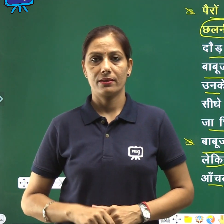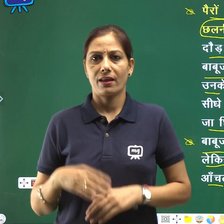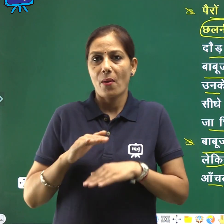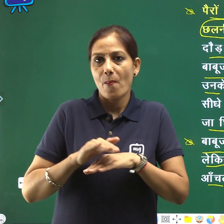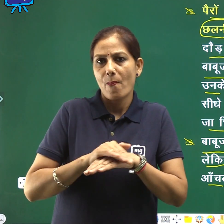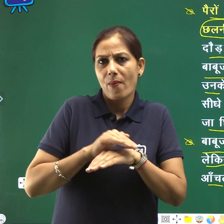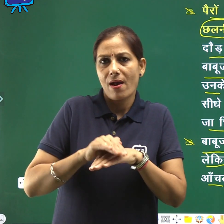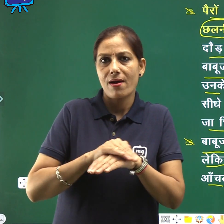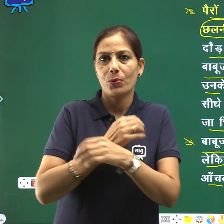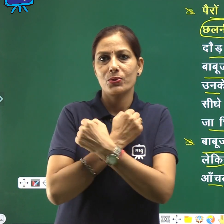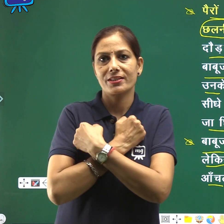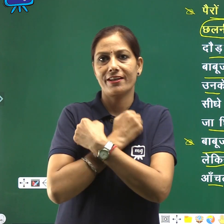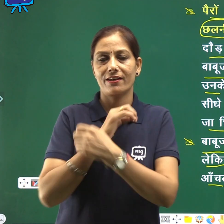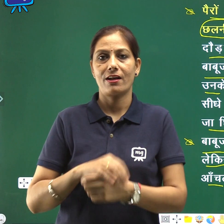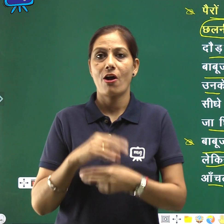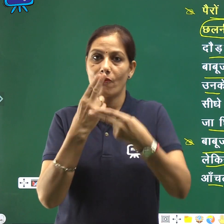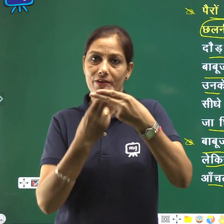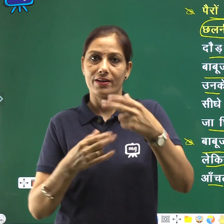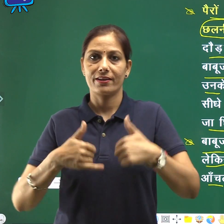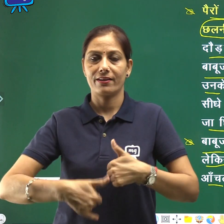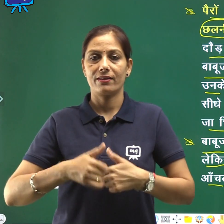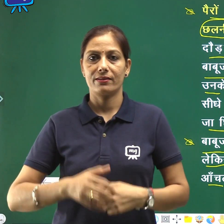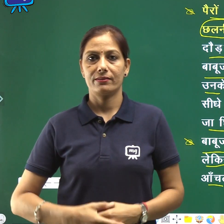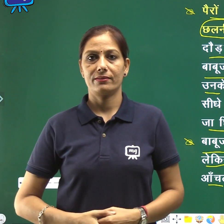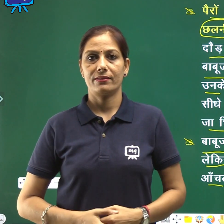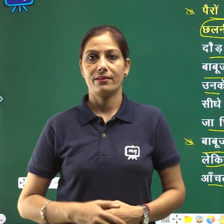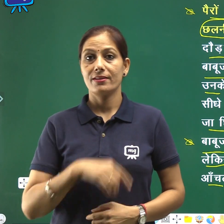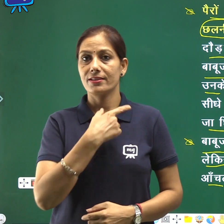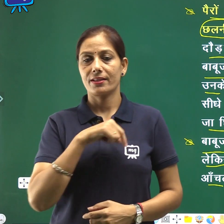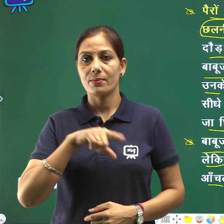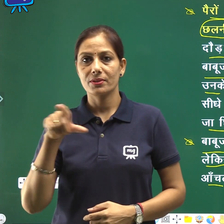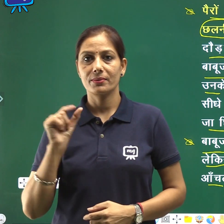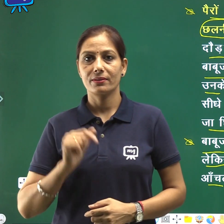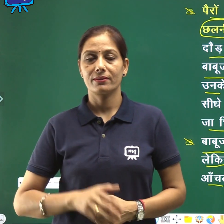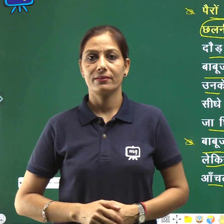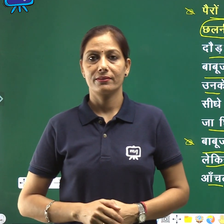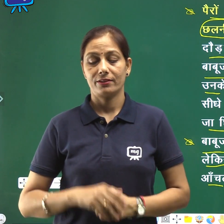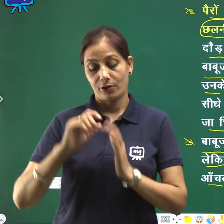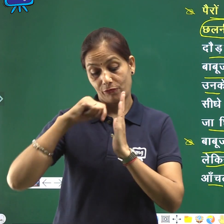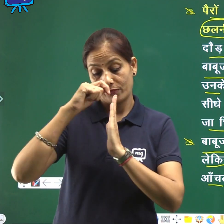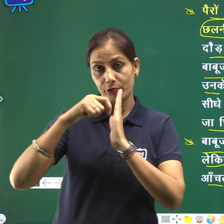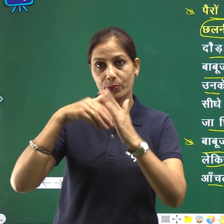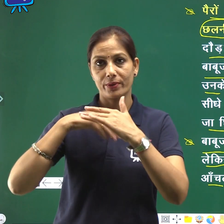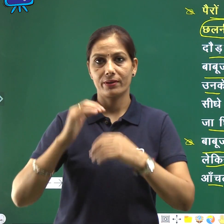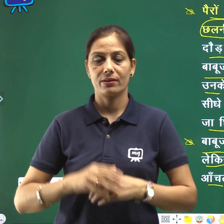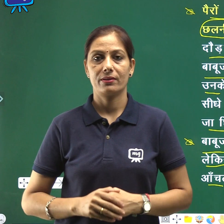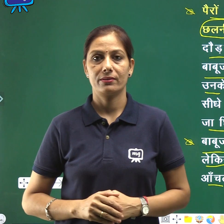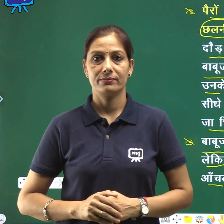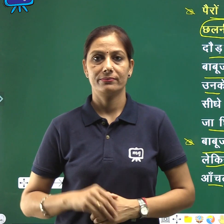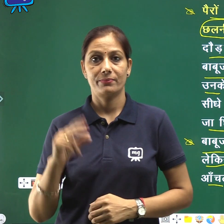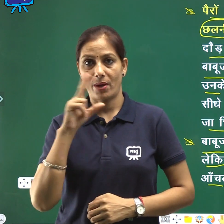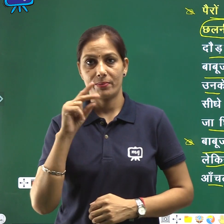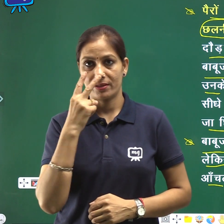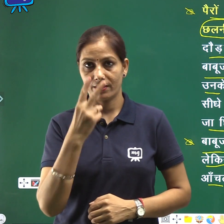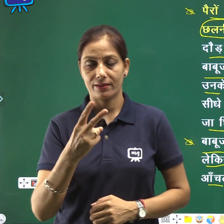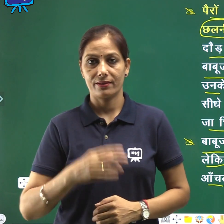प्यार का वर्णन किया है। इसे आप वीडियो में बार